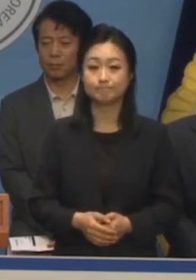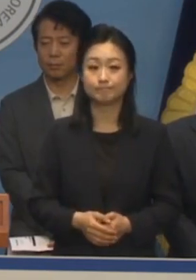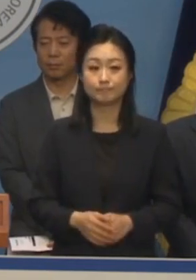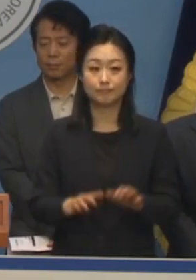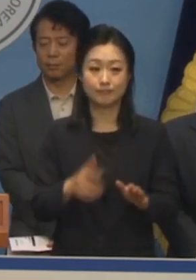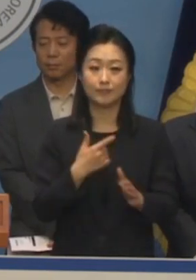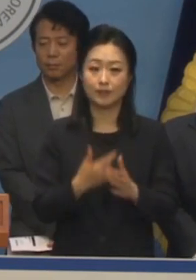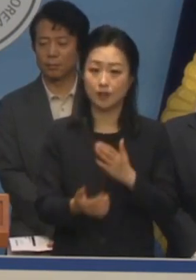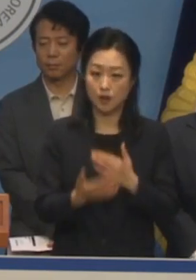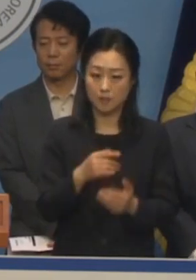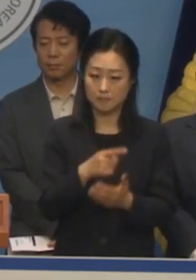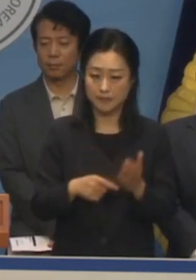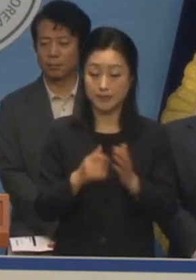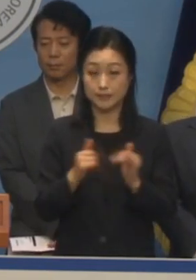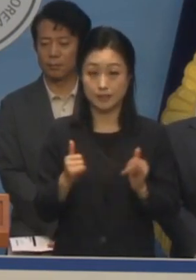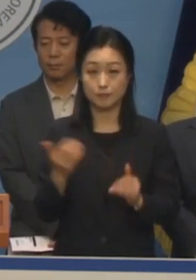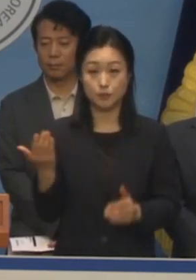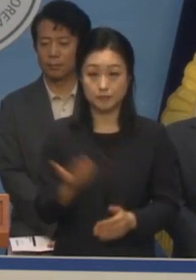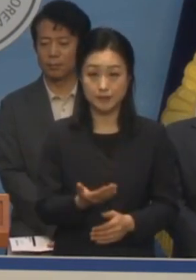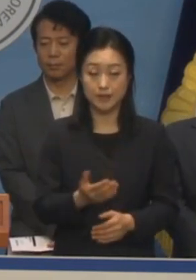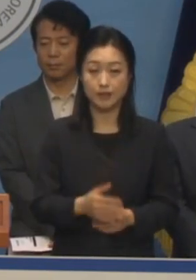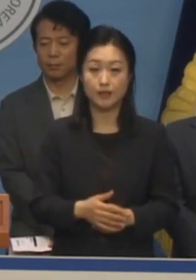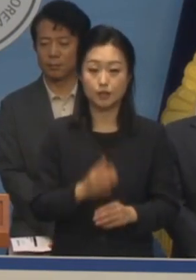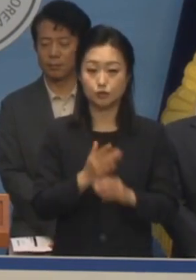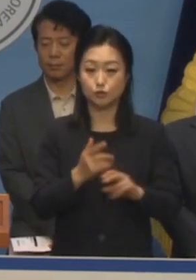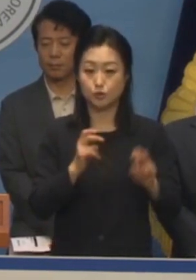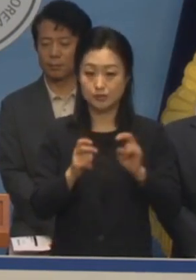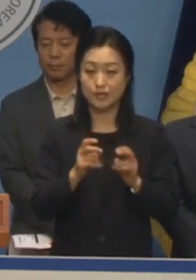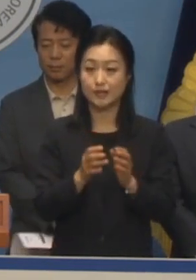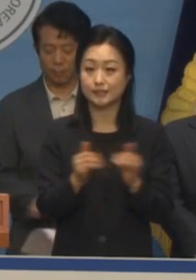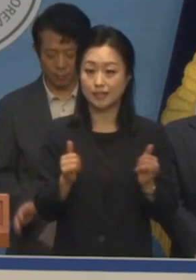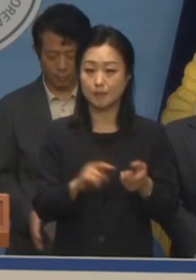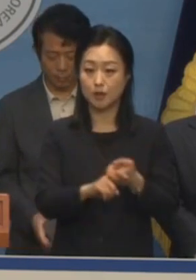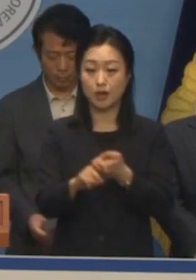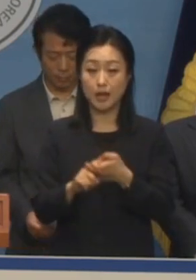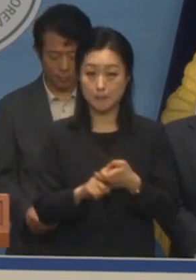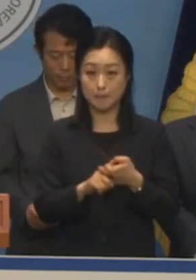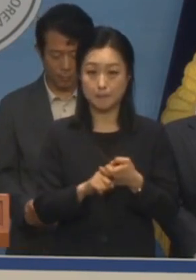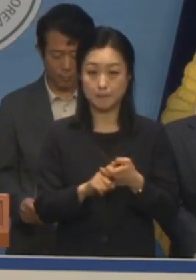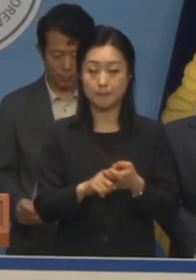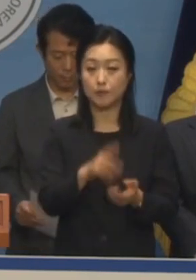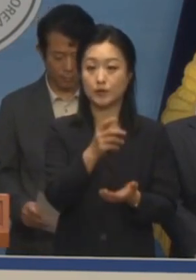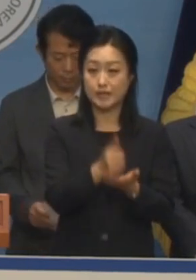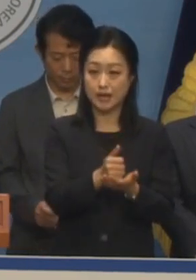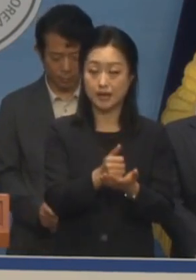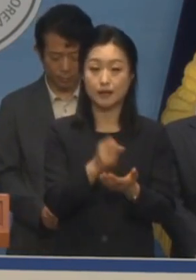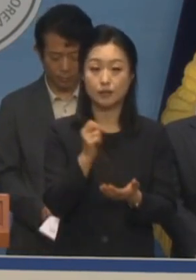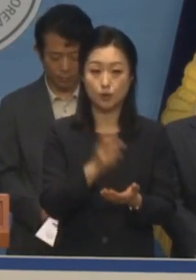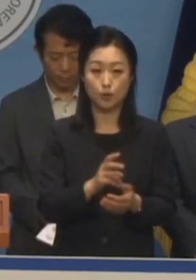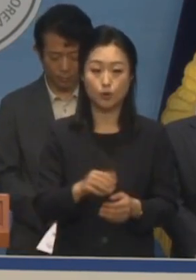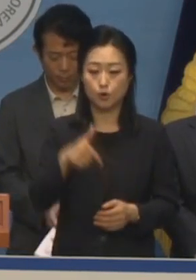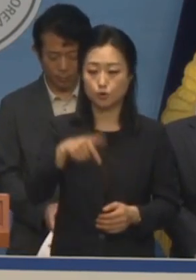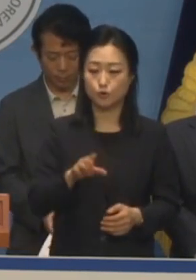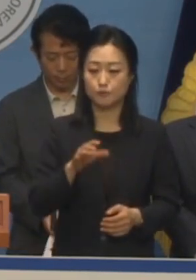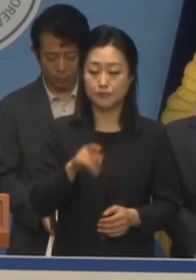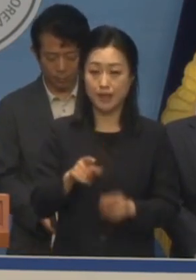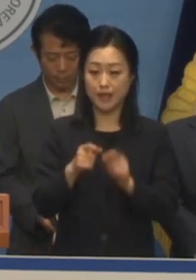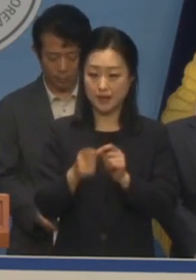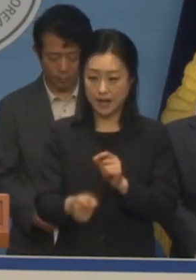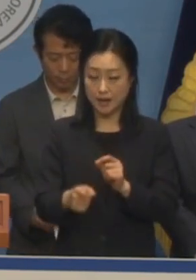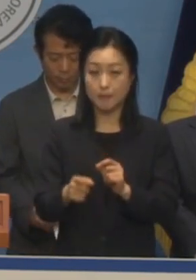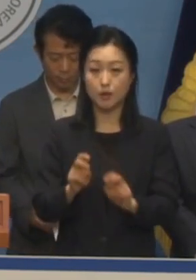2분 정도 듣기로 하겠습니다. 한국중소상인 자영업 총연합회 방경 회장님과 굽네치킨